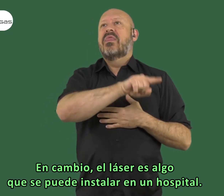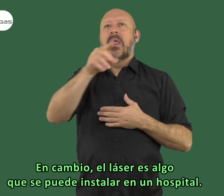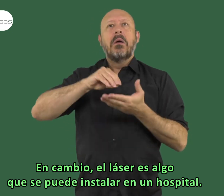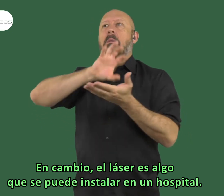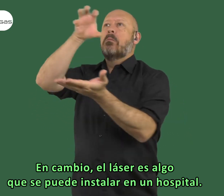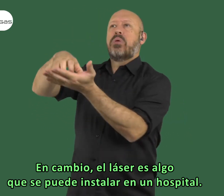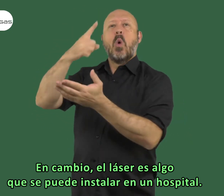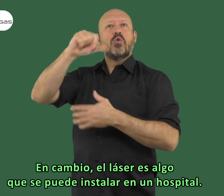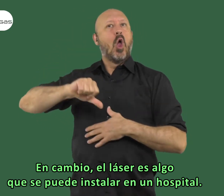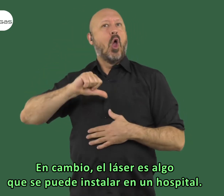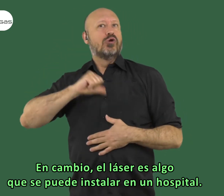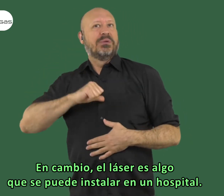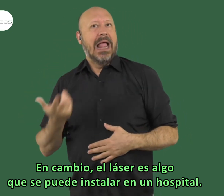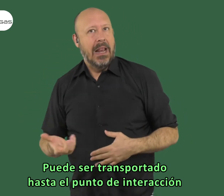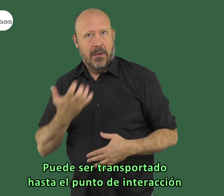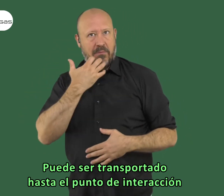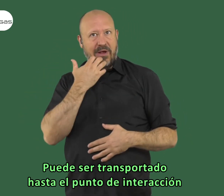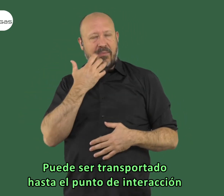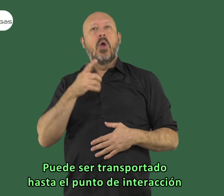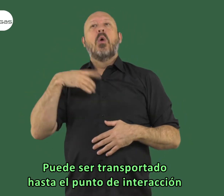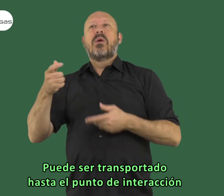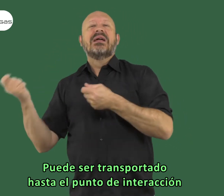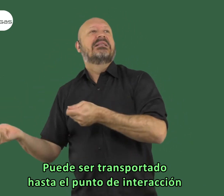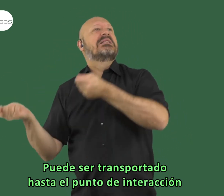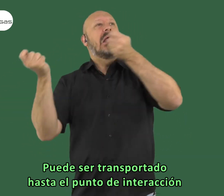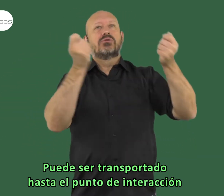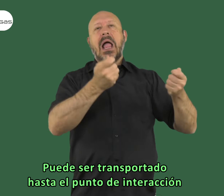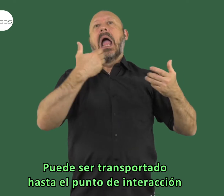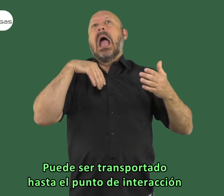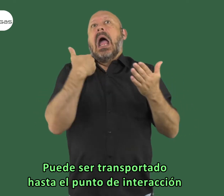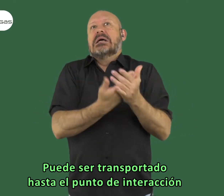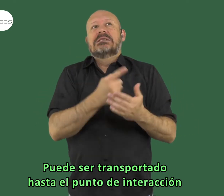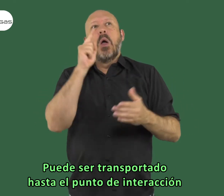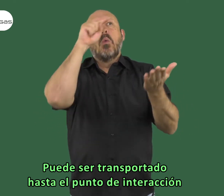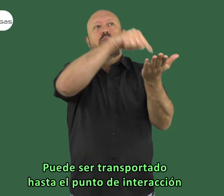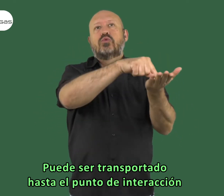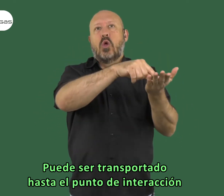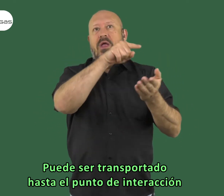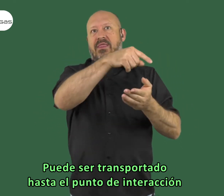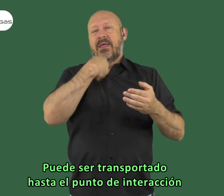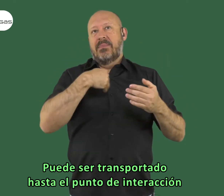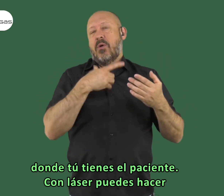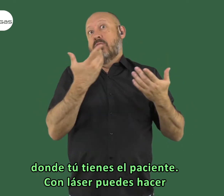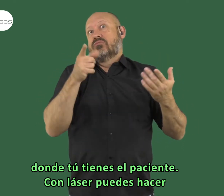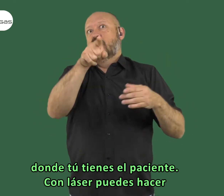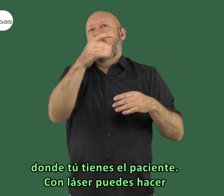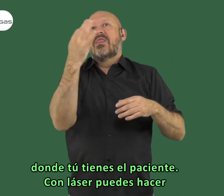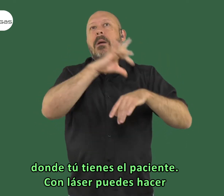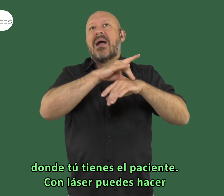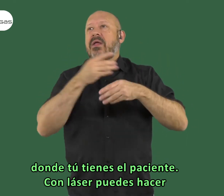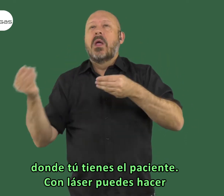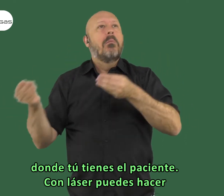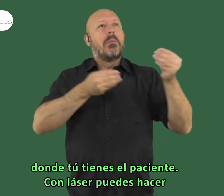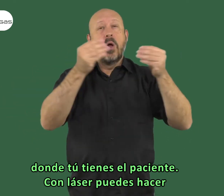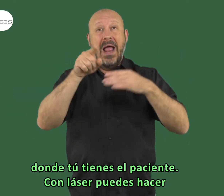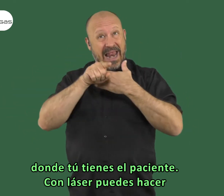se puede instalar en un hospital, por ejemplo, y puede ser transportado hasta el punto de interacción donde